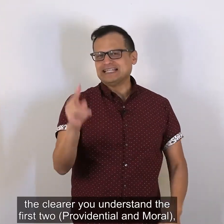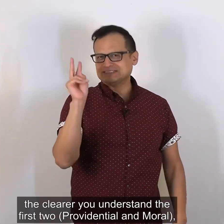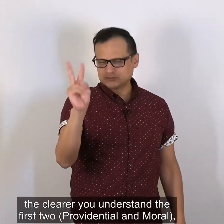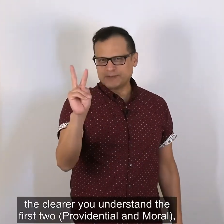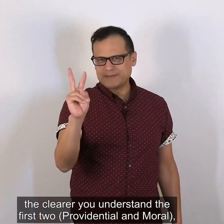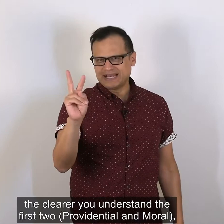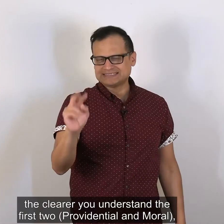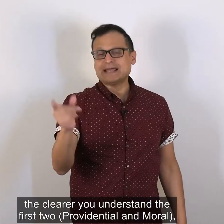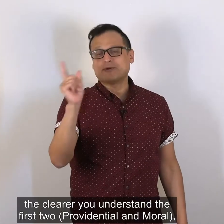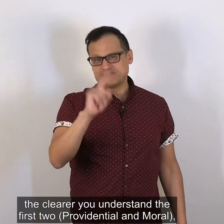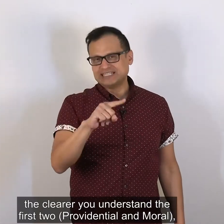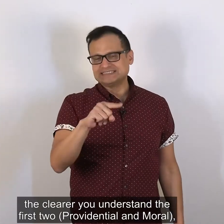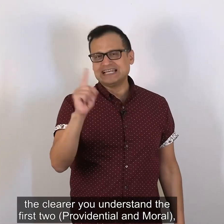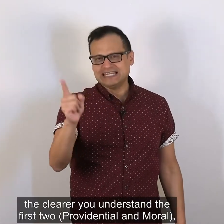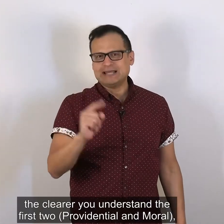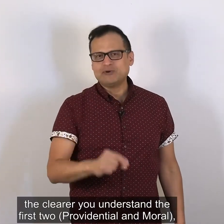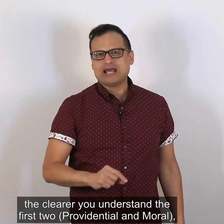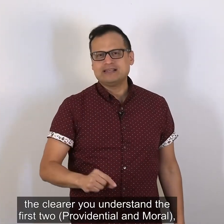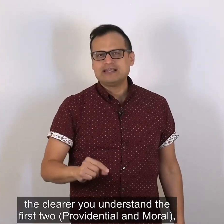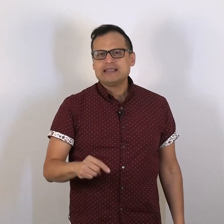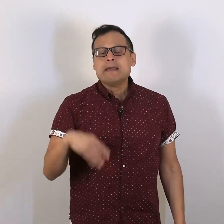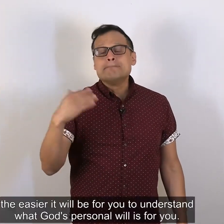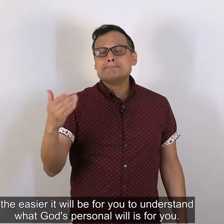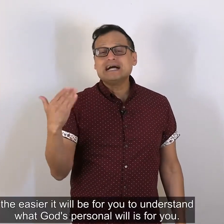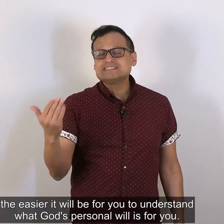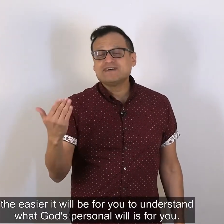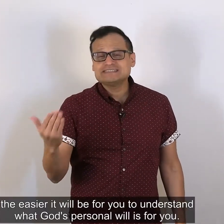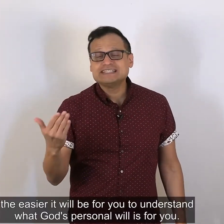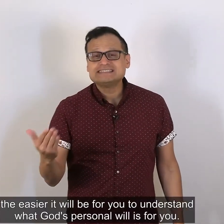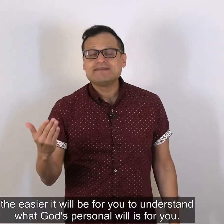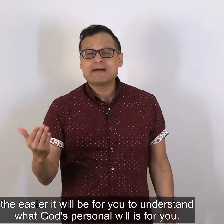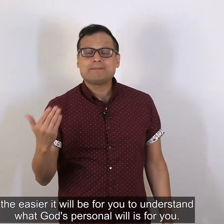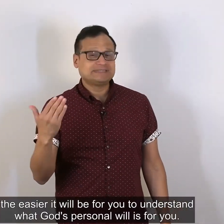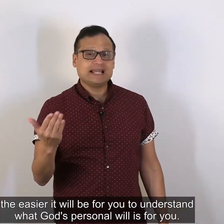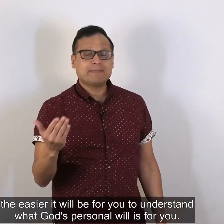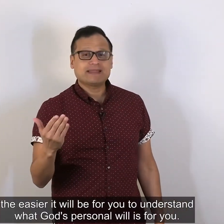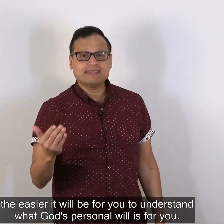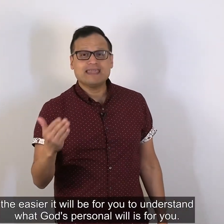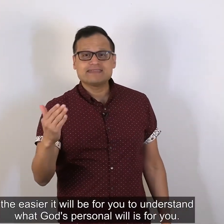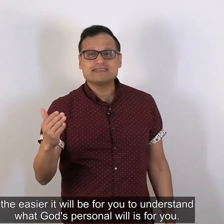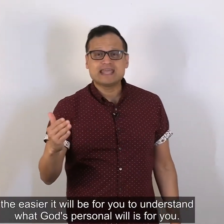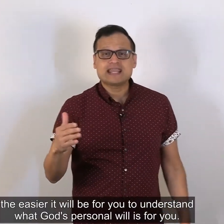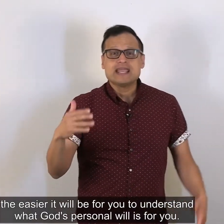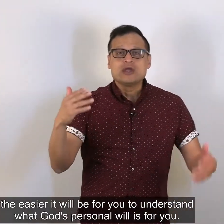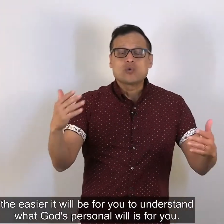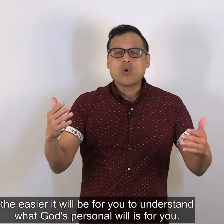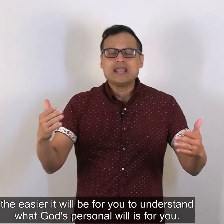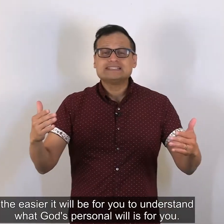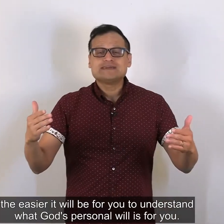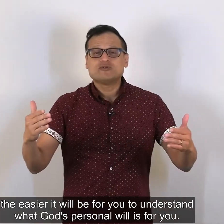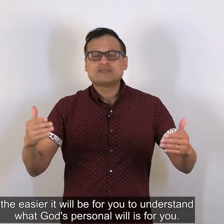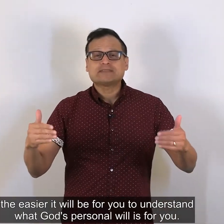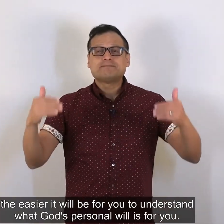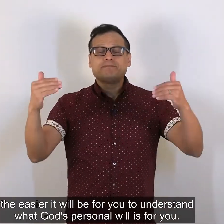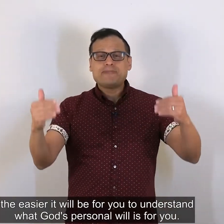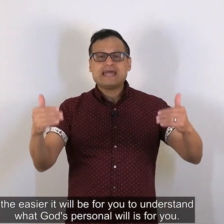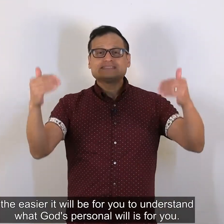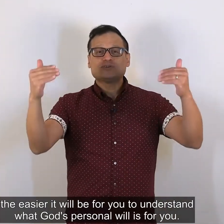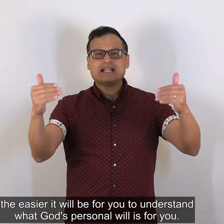dos primeras, la providencial y la moral, más fácil será para ti entender cuál es la voluntad personal de